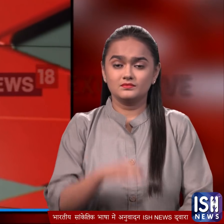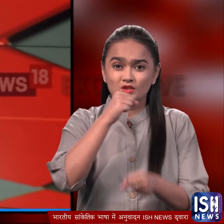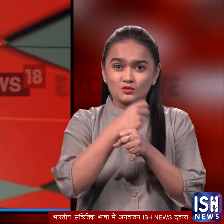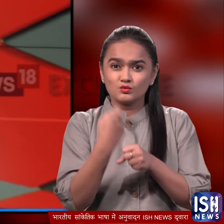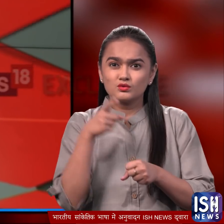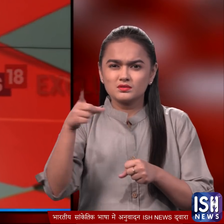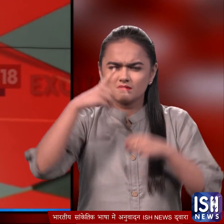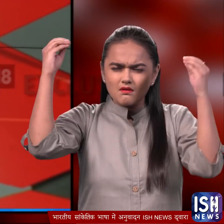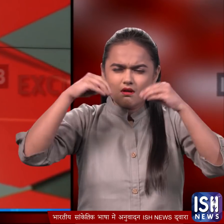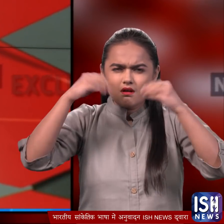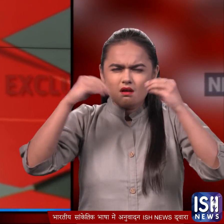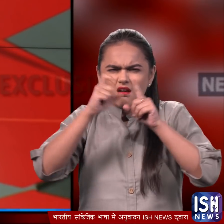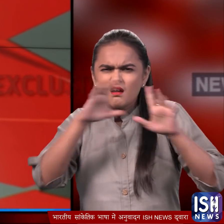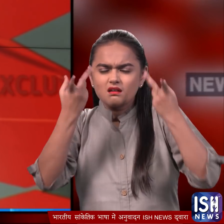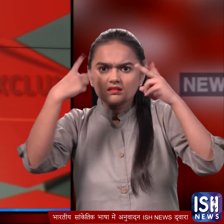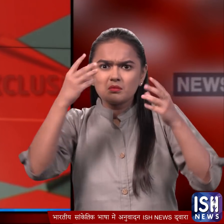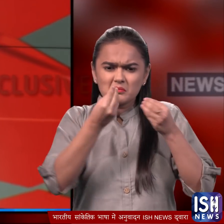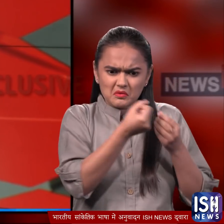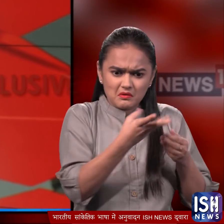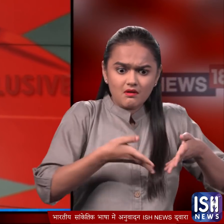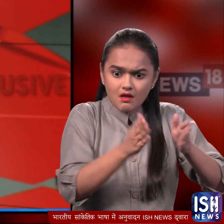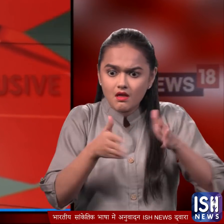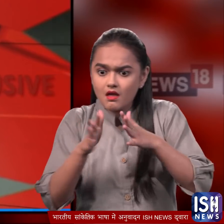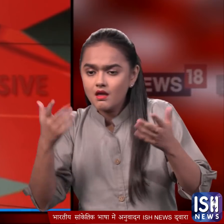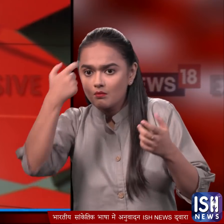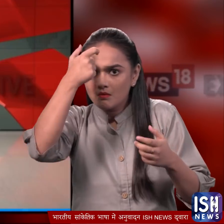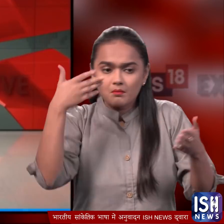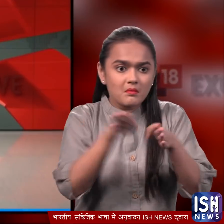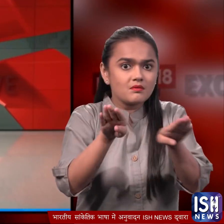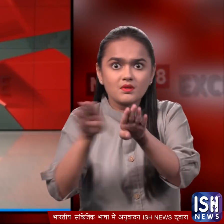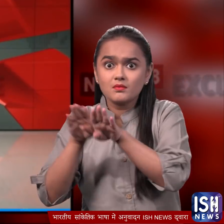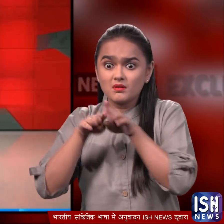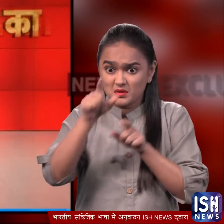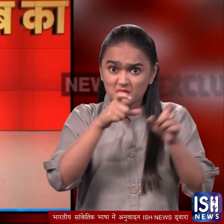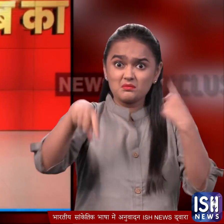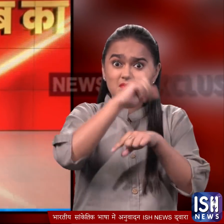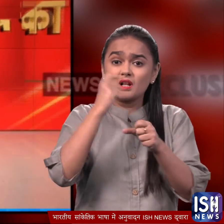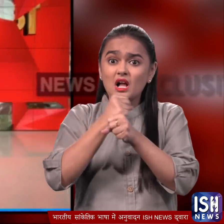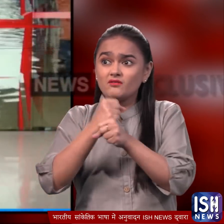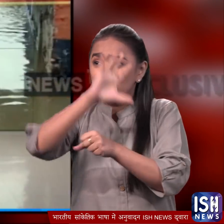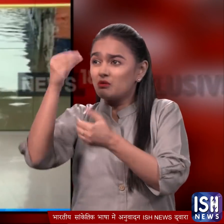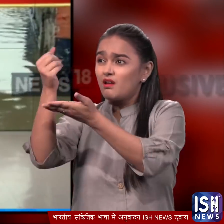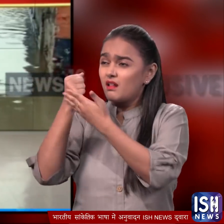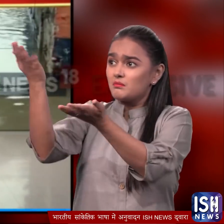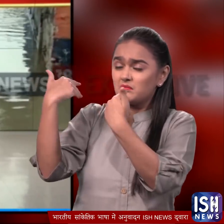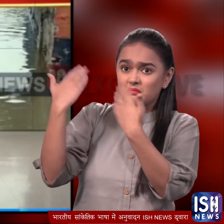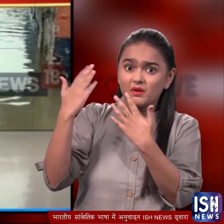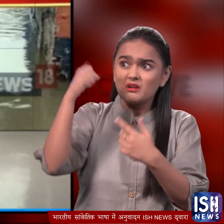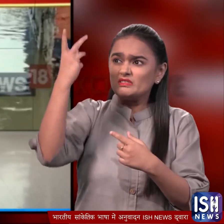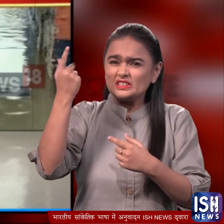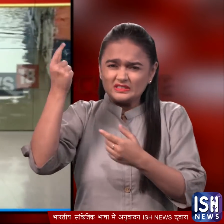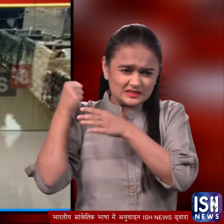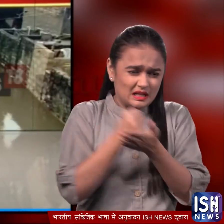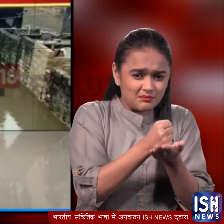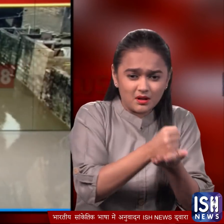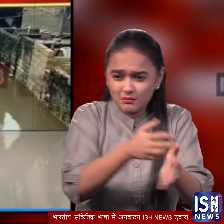गुजरात में लगातार हो रही बारिश की वजह से कई इलाकों का संपर्क कट गया है। हालांकि इन इलाकों में लोगों की मदद के लिए प्रशासन की ओर से राहत का काम भी तेज कर दिया गया